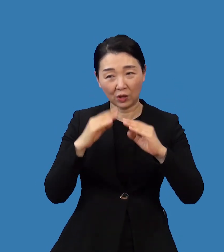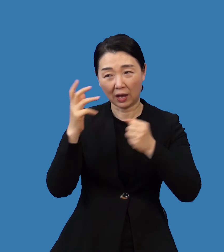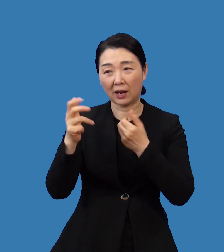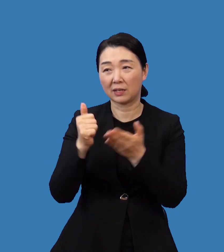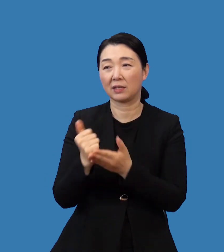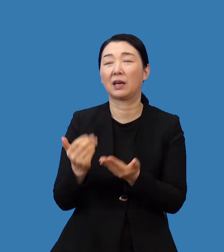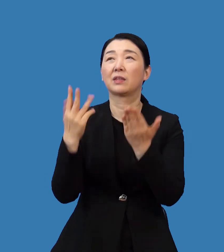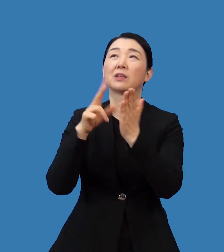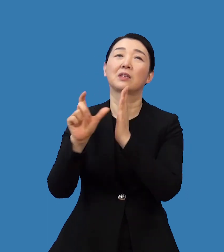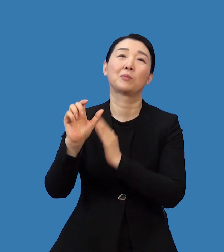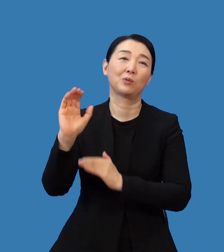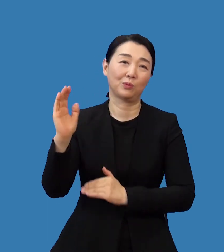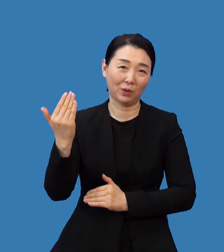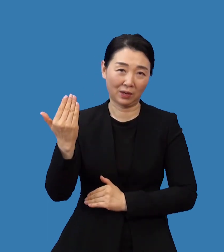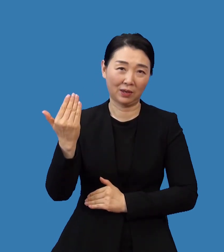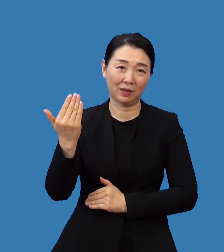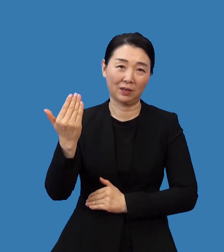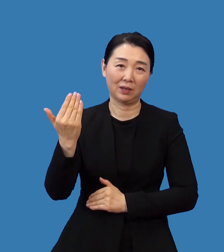드려지는 제물이다.